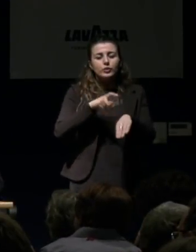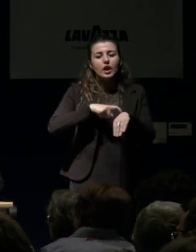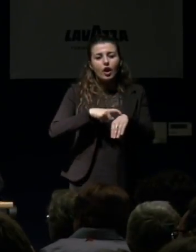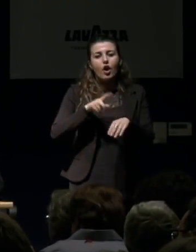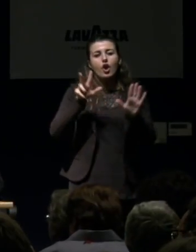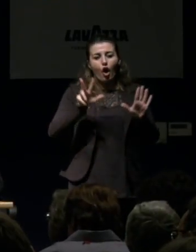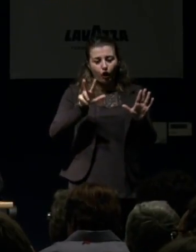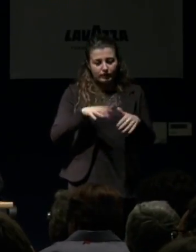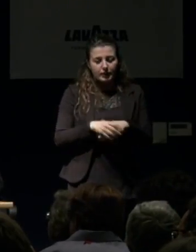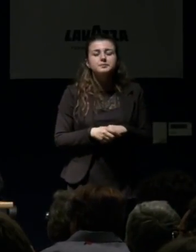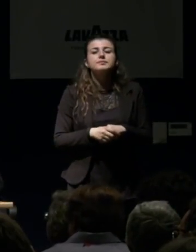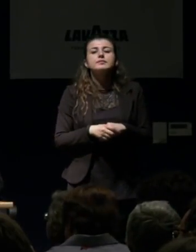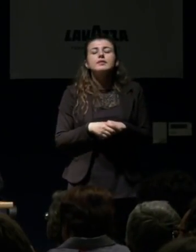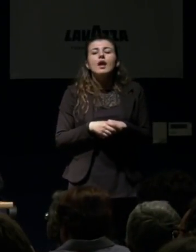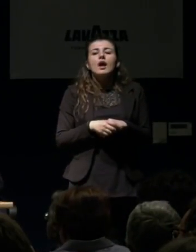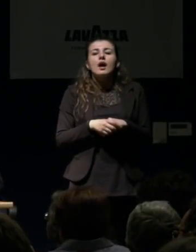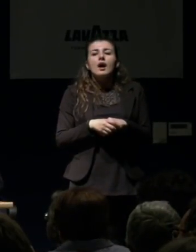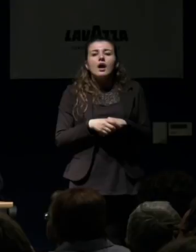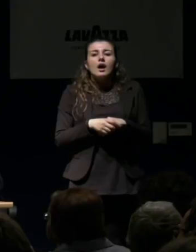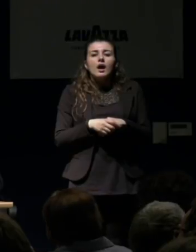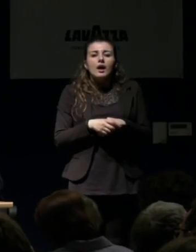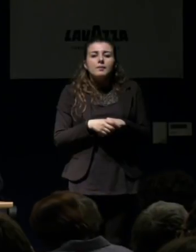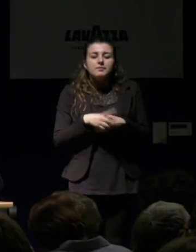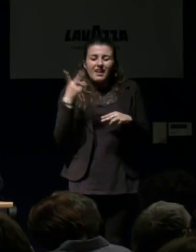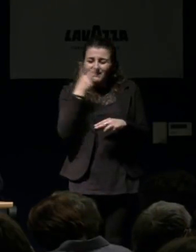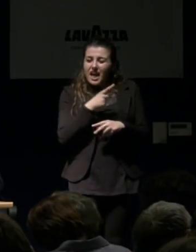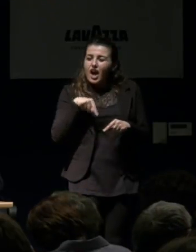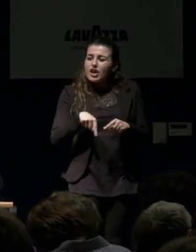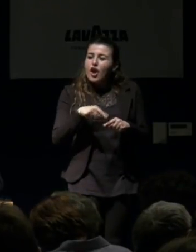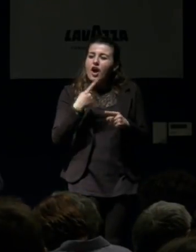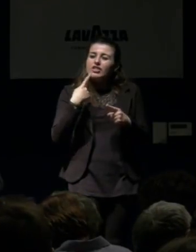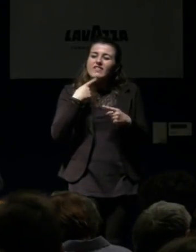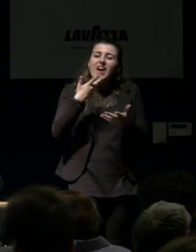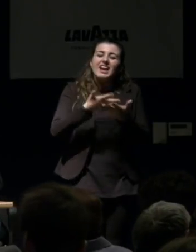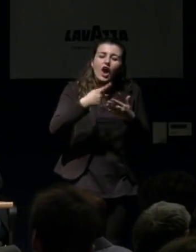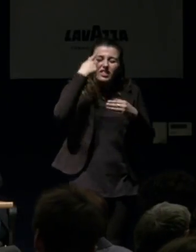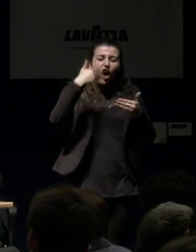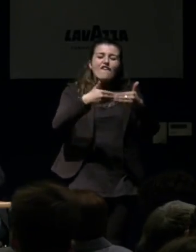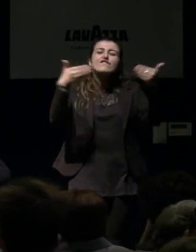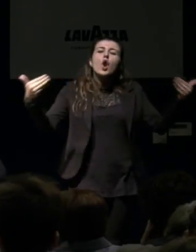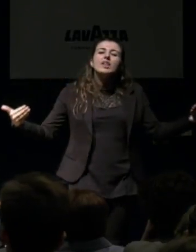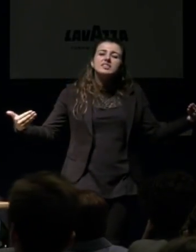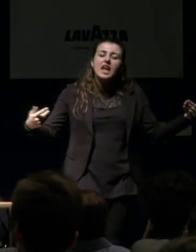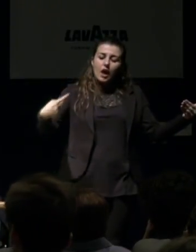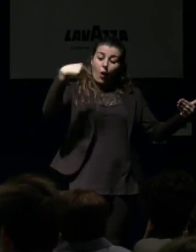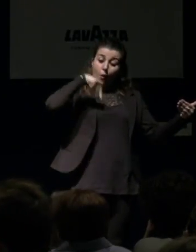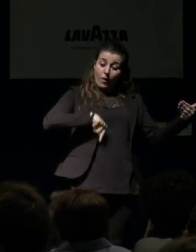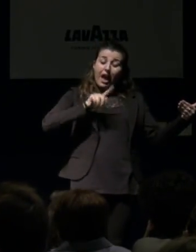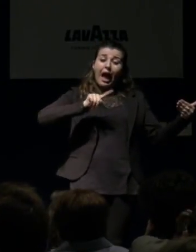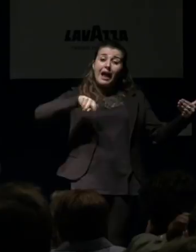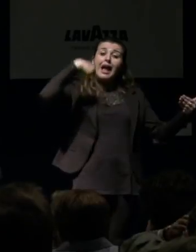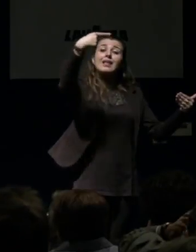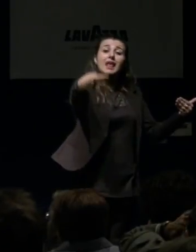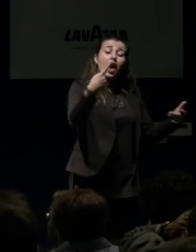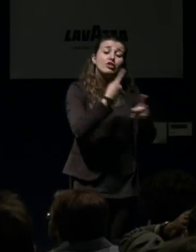aveva capito subito che per raccontare la frontiera dove raccontare di qua e di là in un ping pong continua la lavorazione